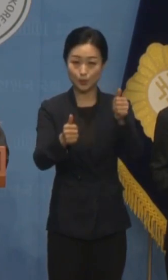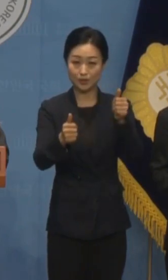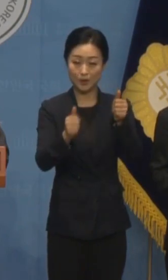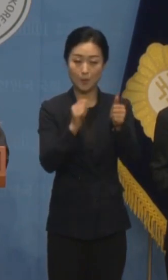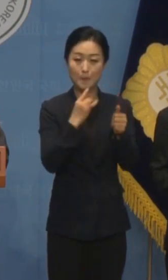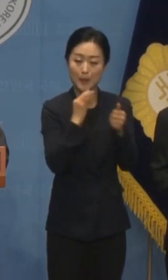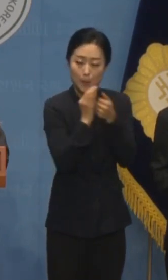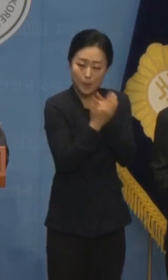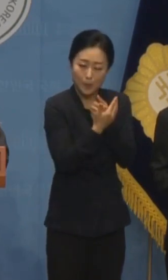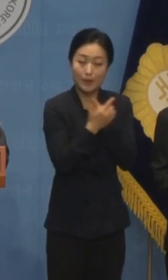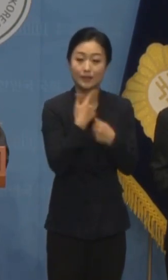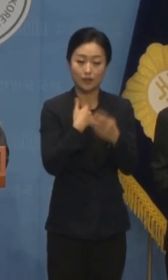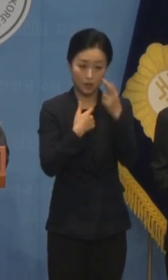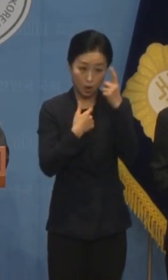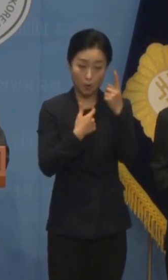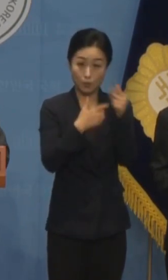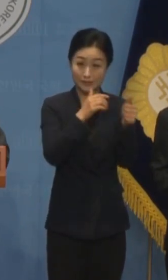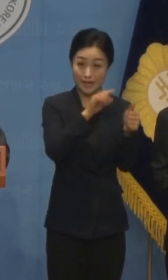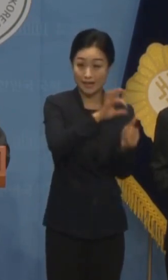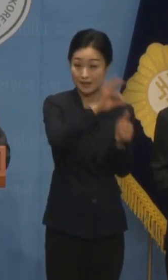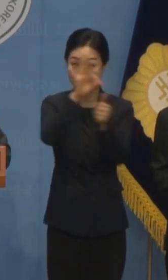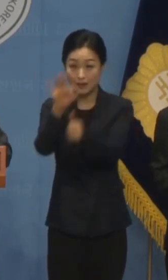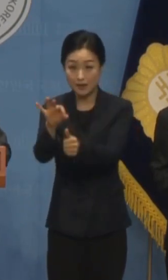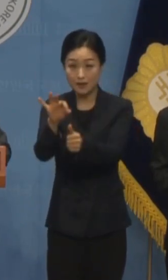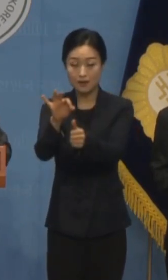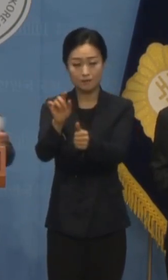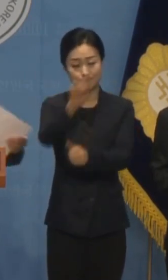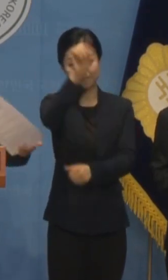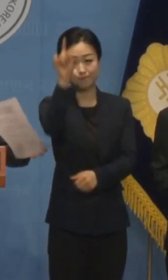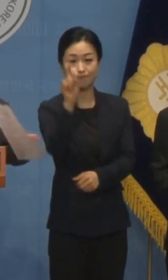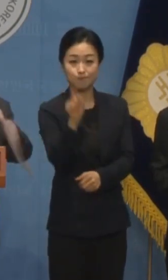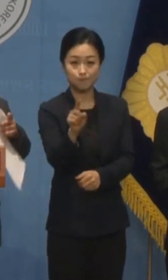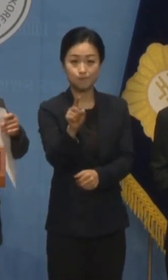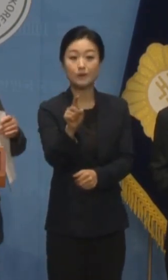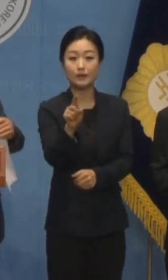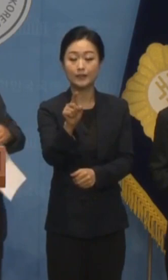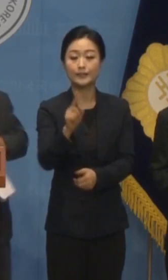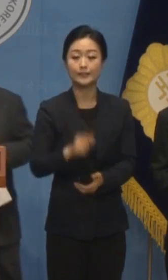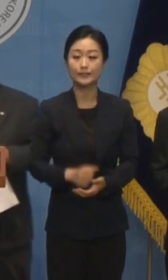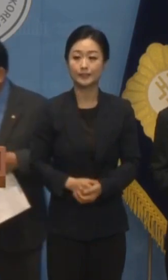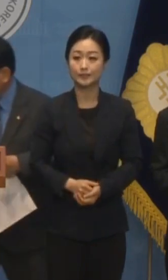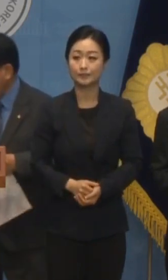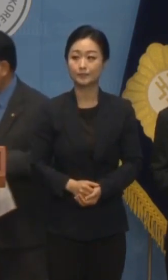신기만 챙기는 인사가 오는 게 적당한지 의문입니다.